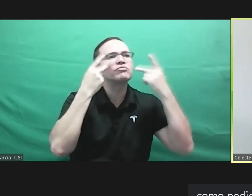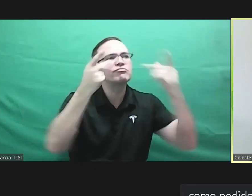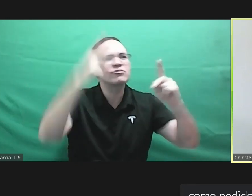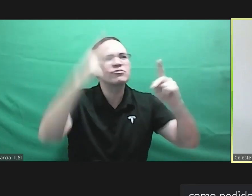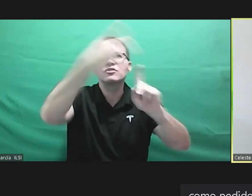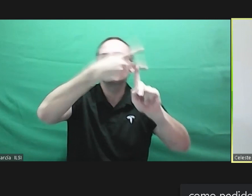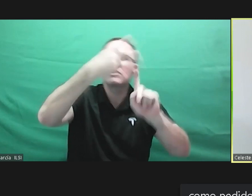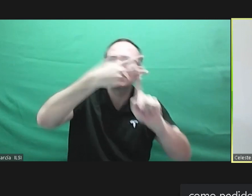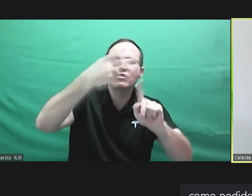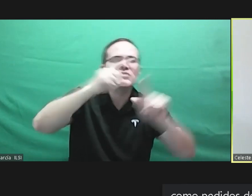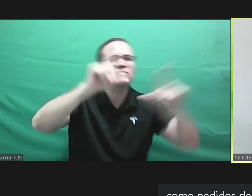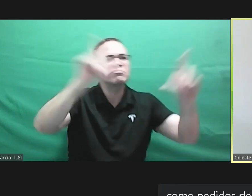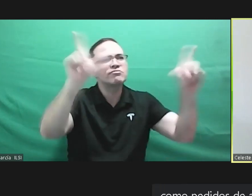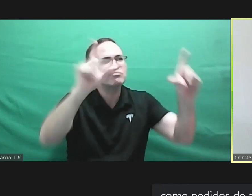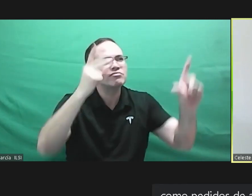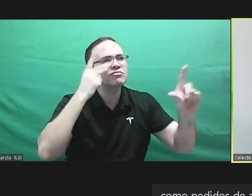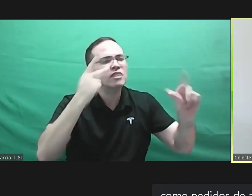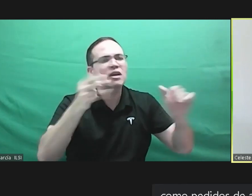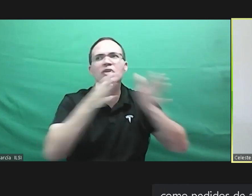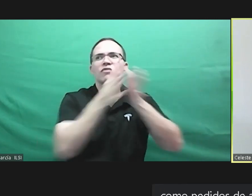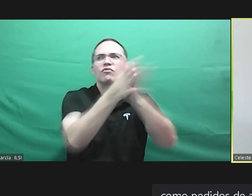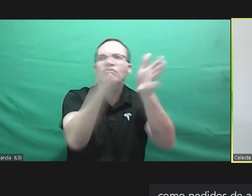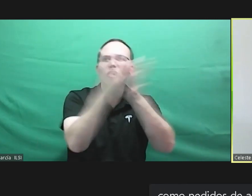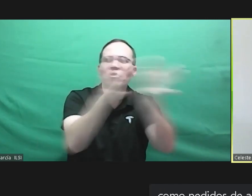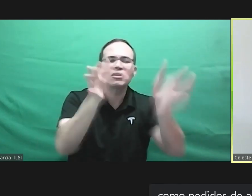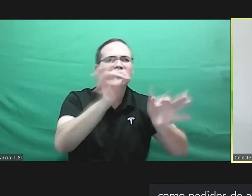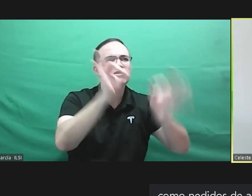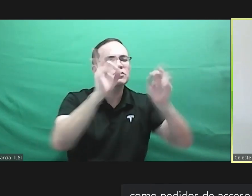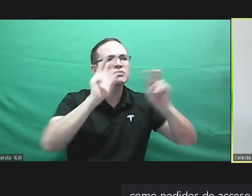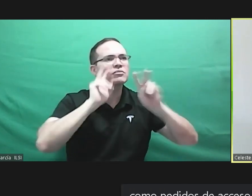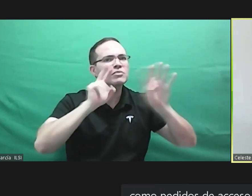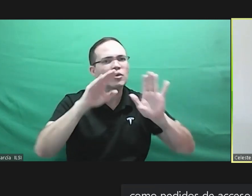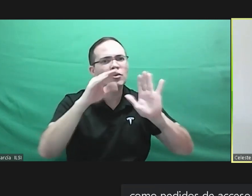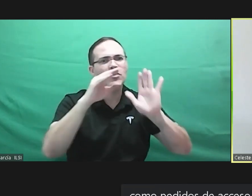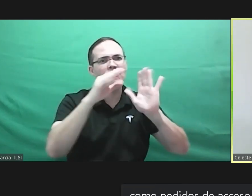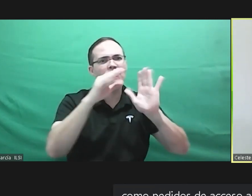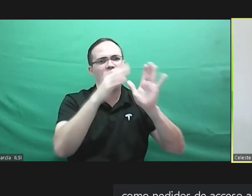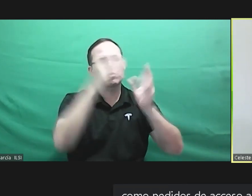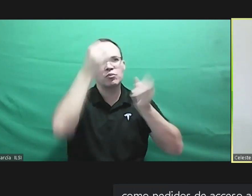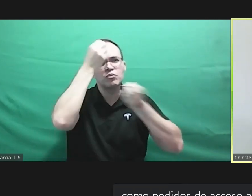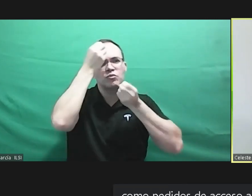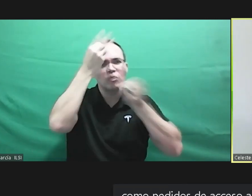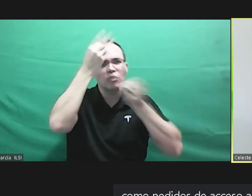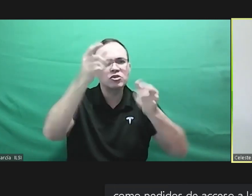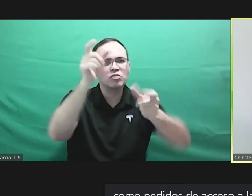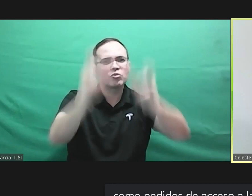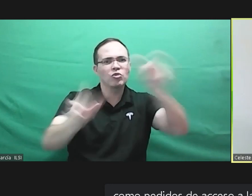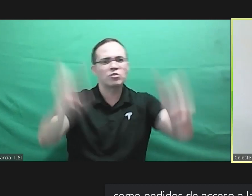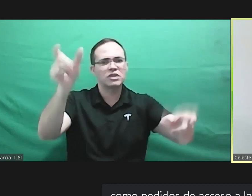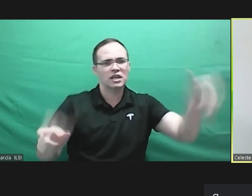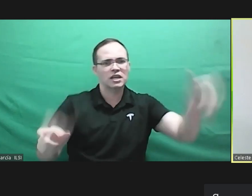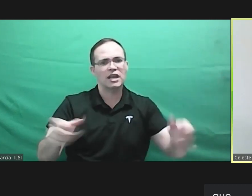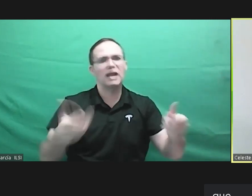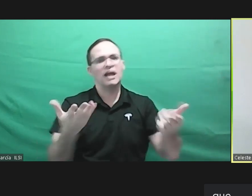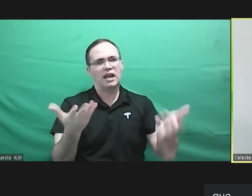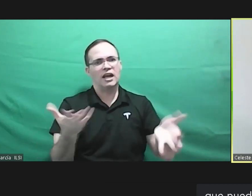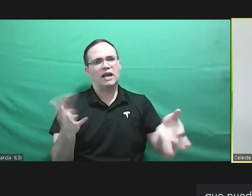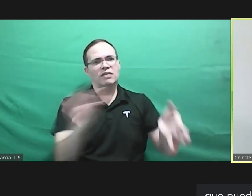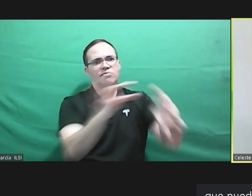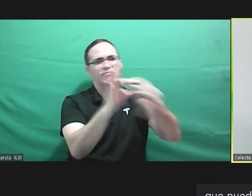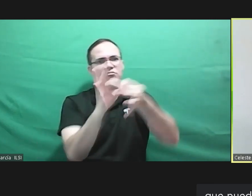hay leyes de acceso a la información pública que pueden utilizarse para complementar los argumentos que decíamos de,